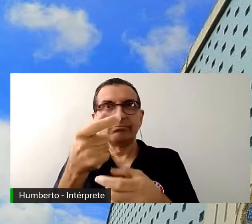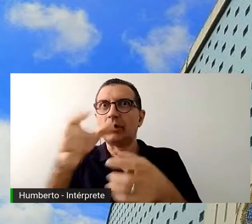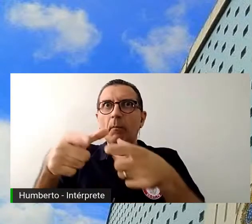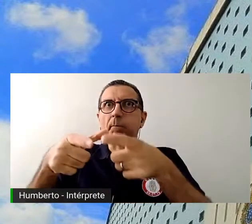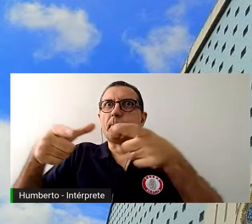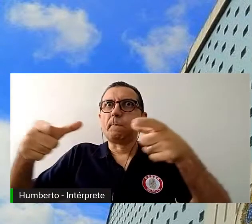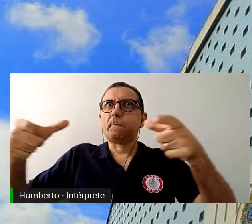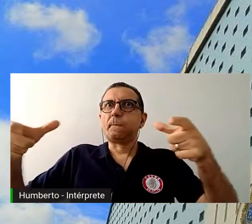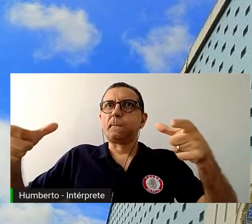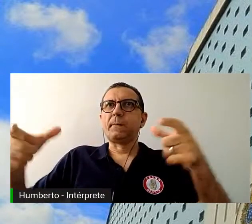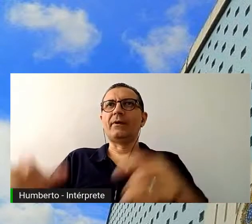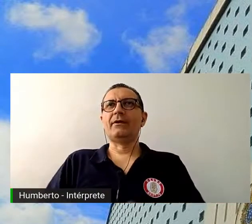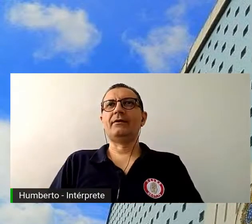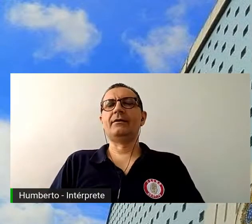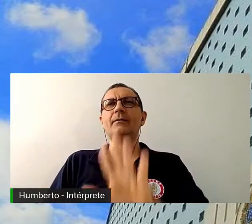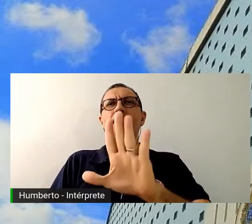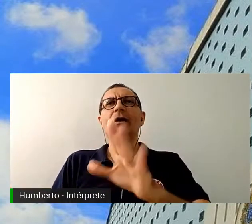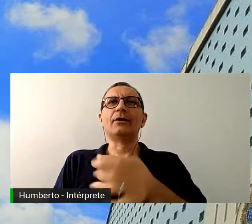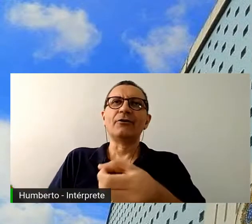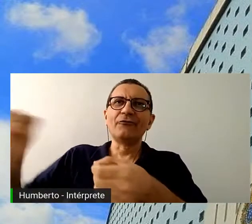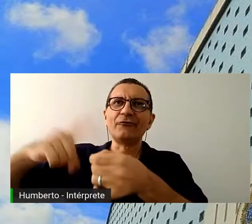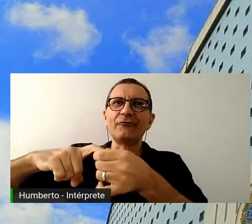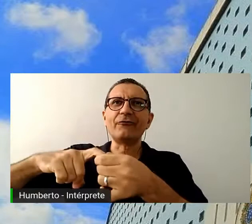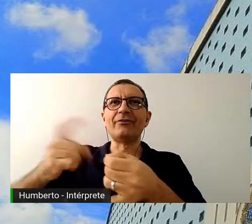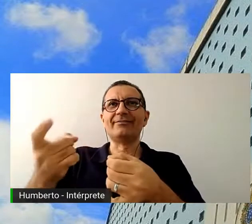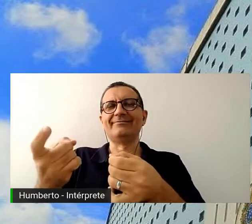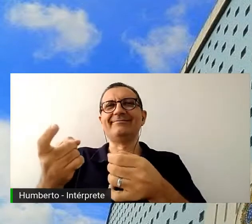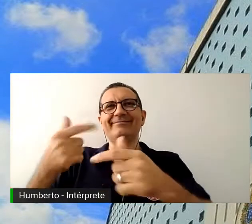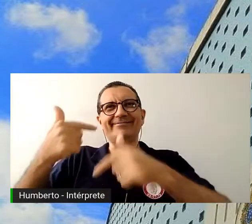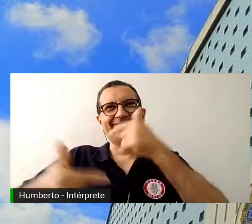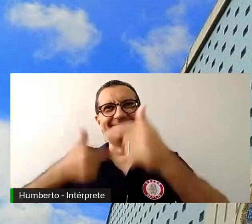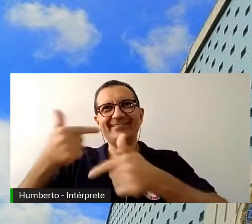retorno híbrido, mas nesse momento é algo inviável